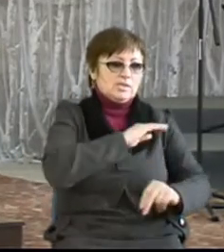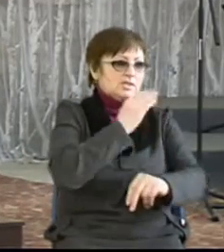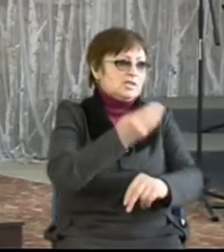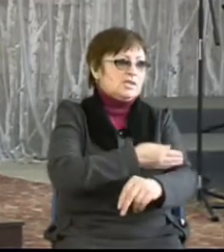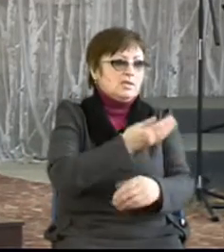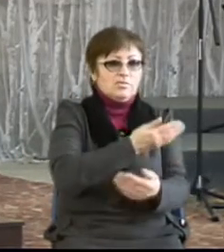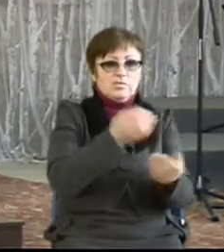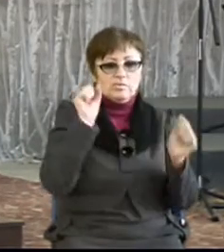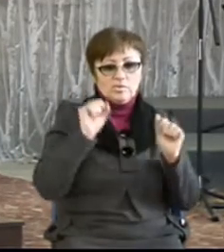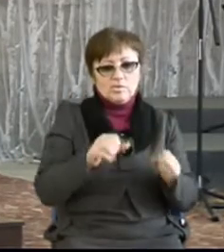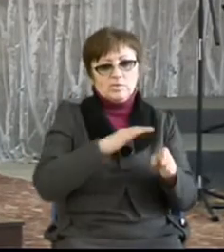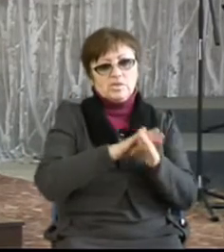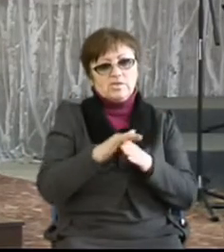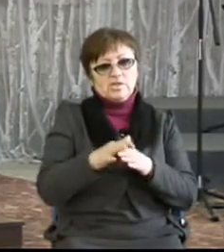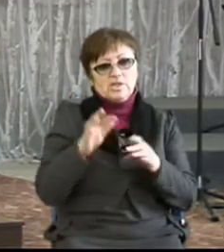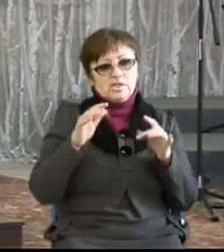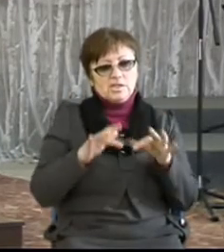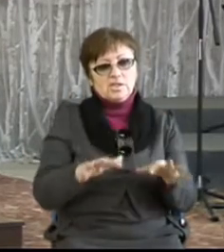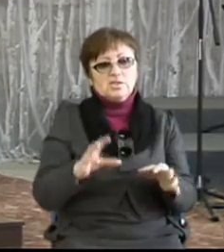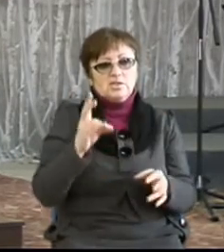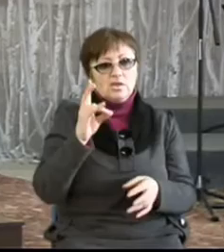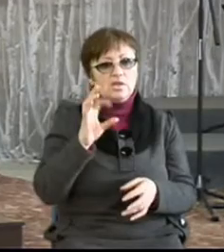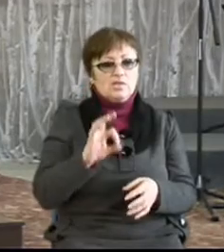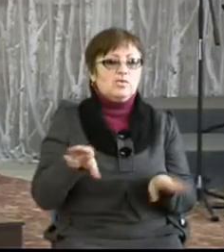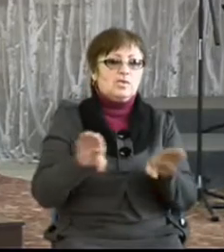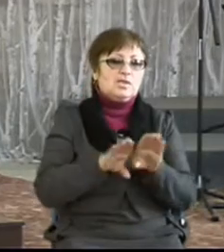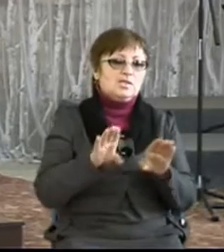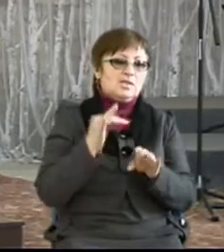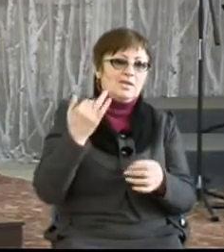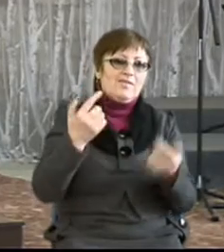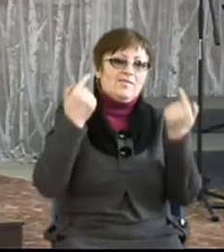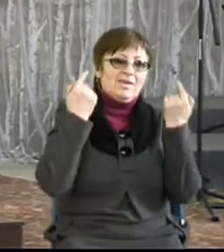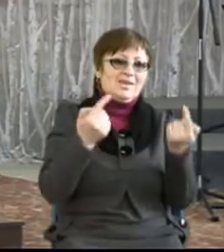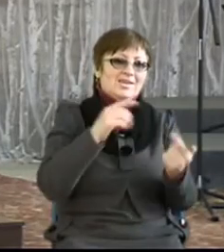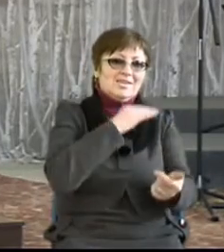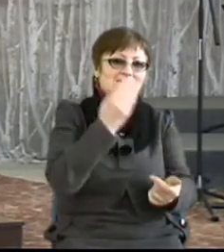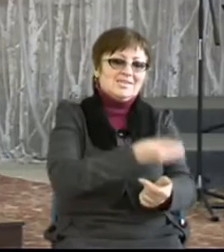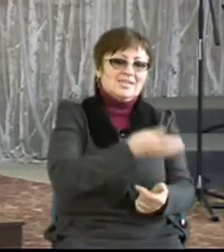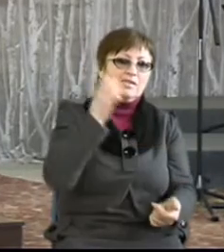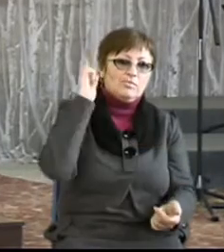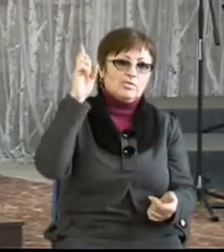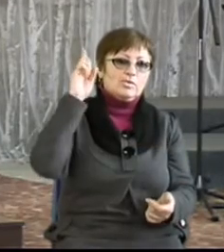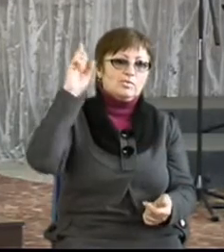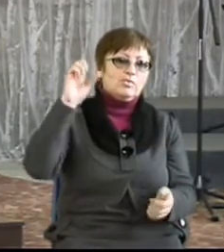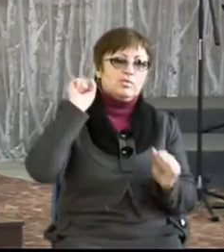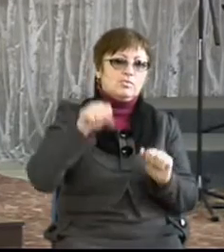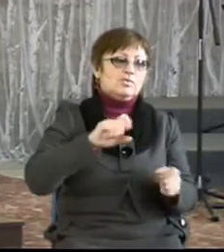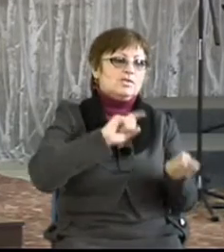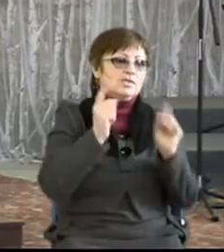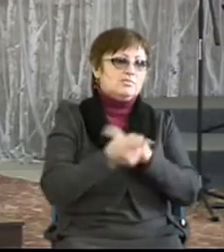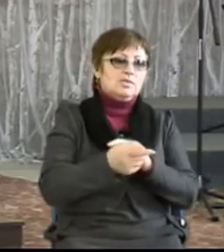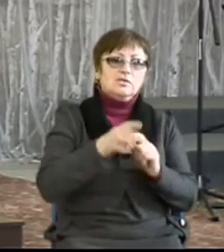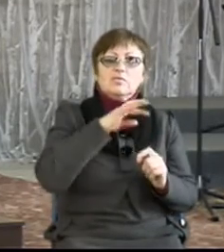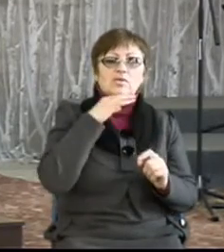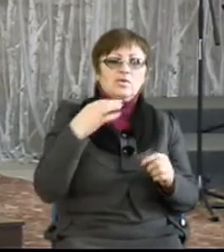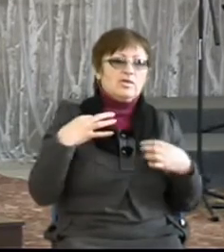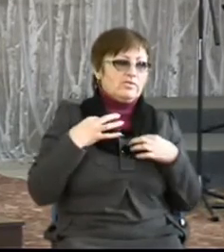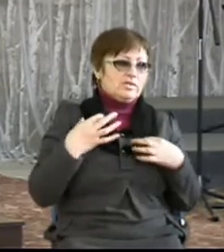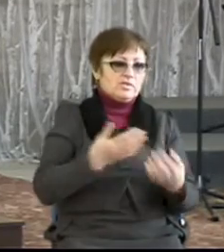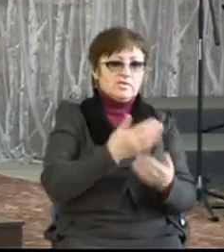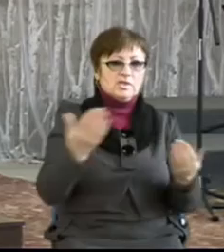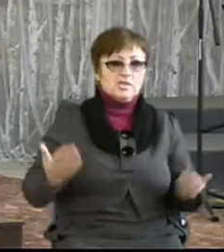силой мы можем совершать какие-то действия, но также и великой силой Божией Бог может изменить многие вещи в нашей